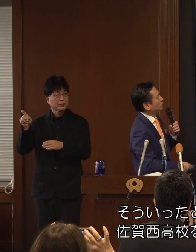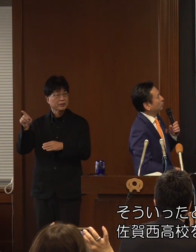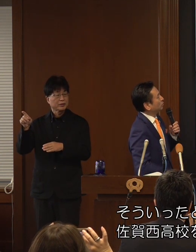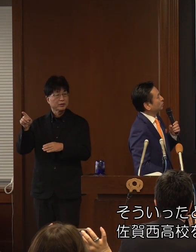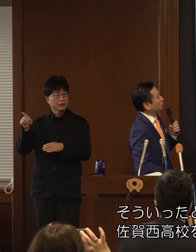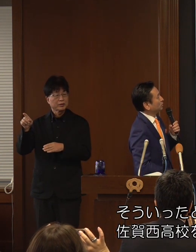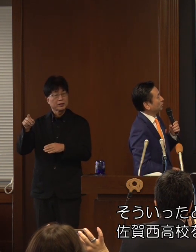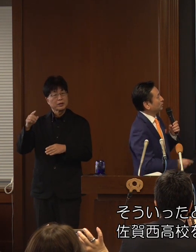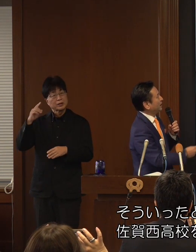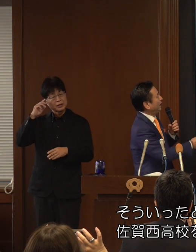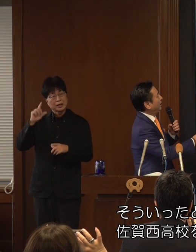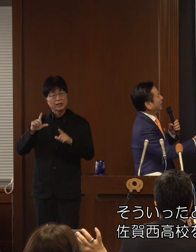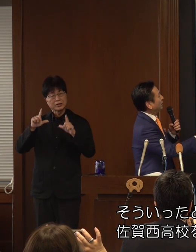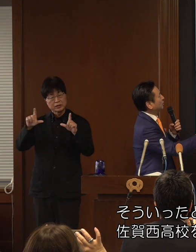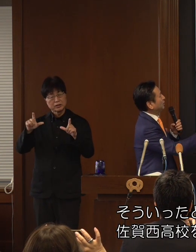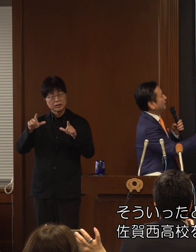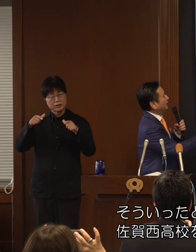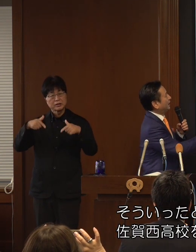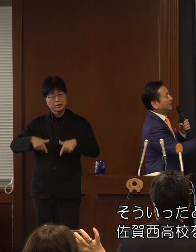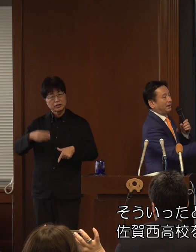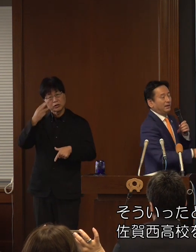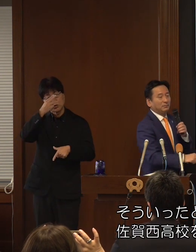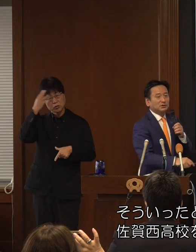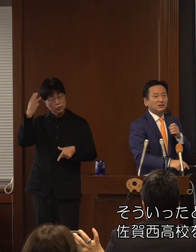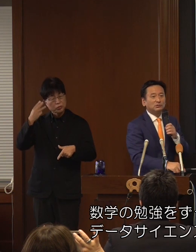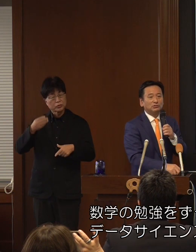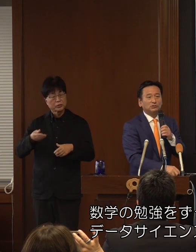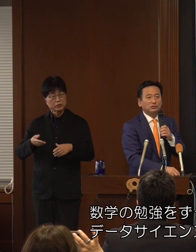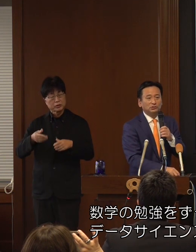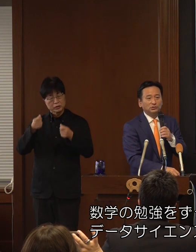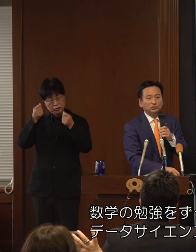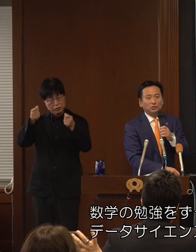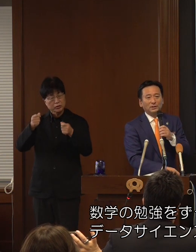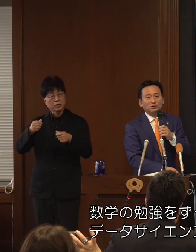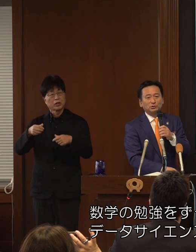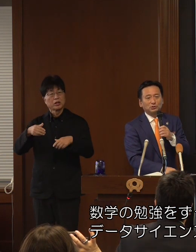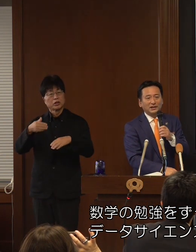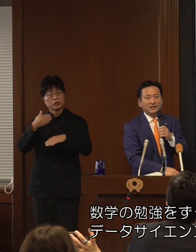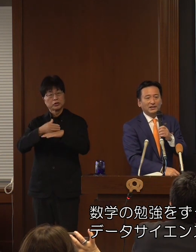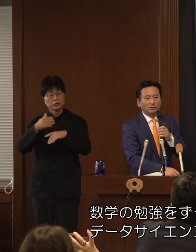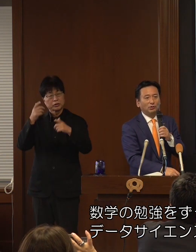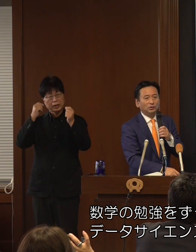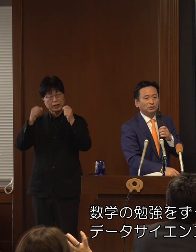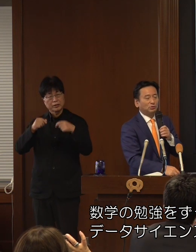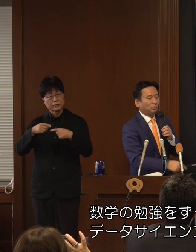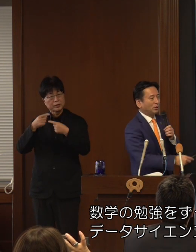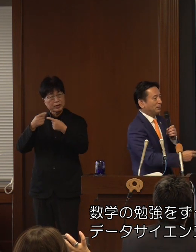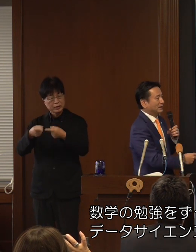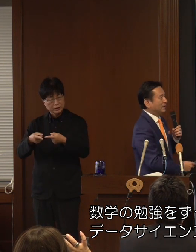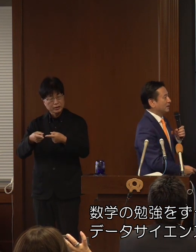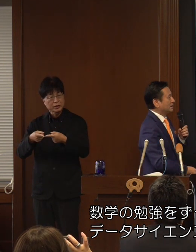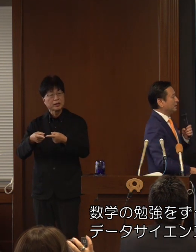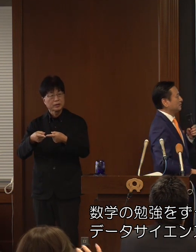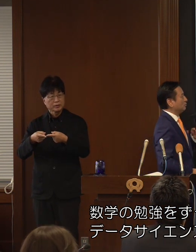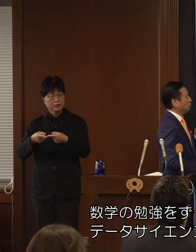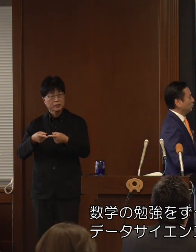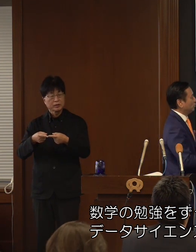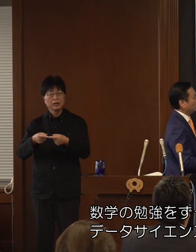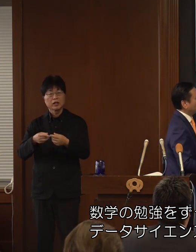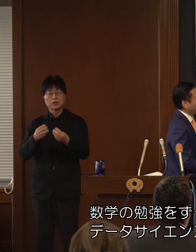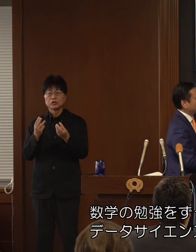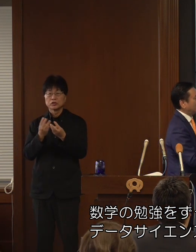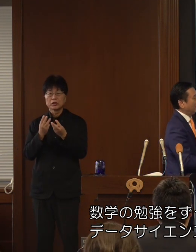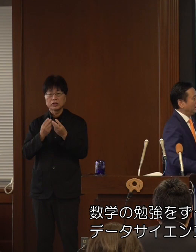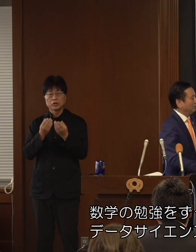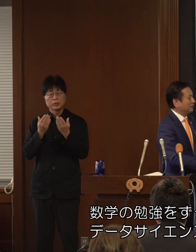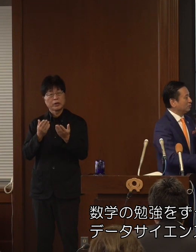さらに志向を卒業して、球団に行かれて、数学の勉強をずっとされていたということから、データサイエンス